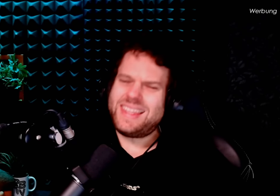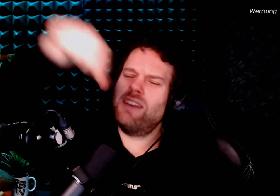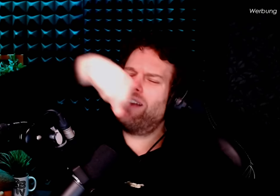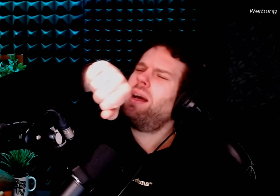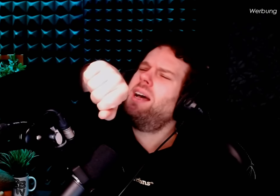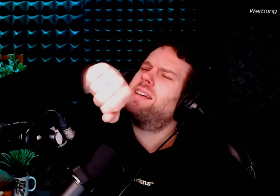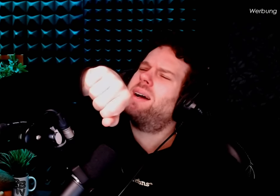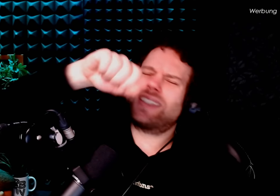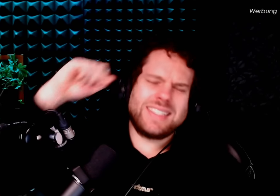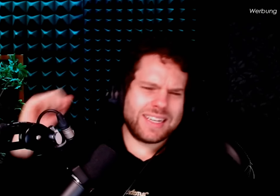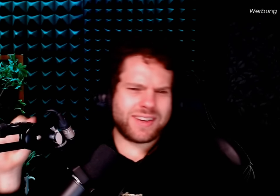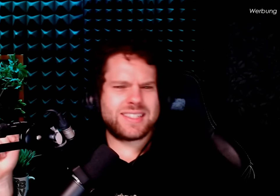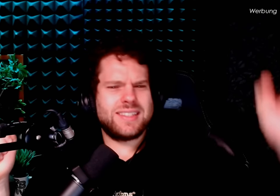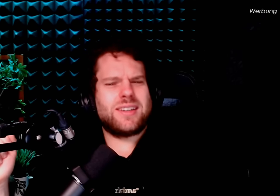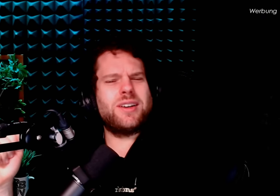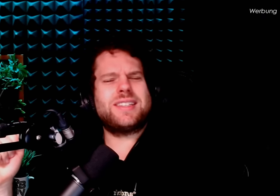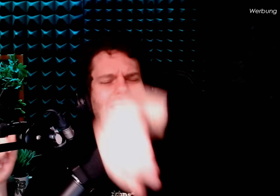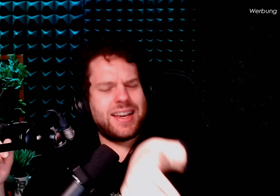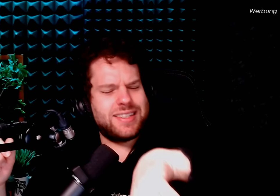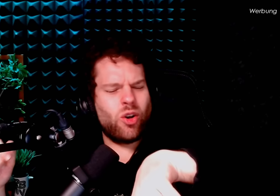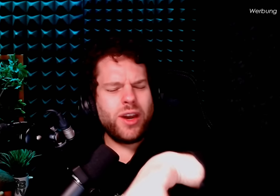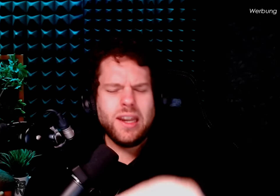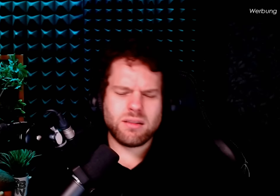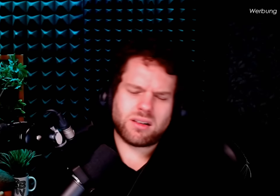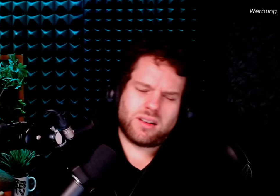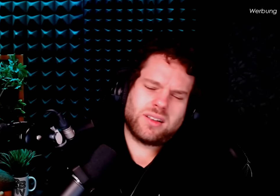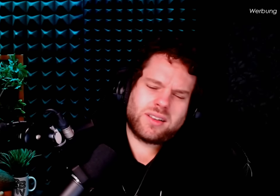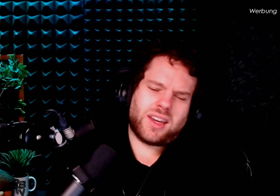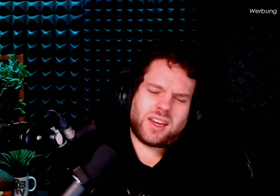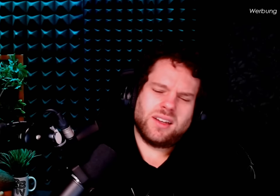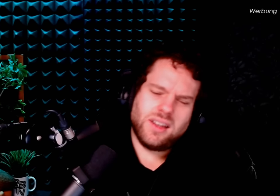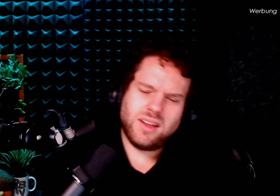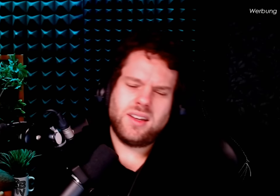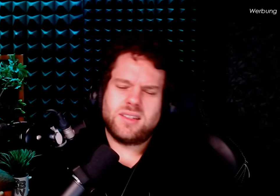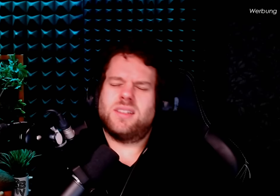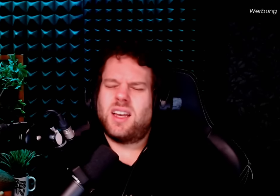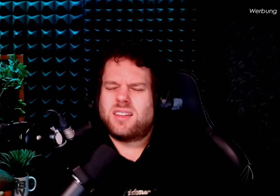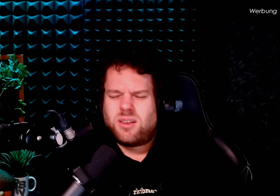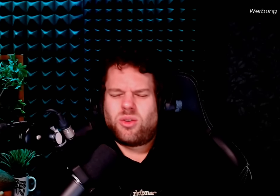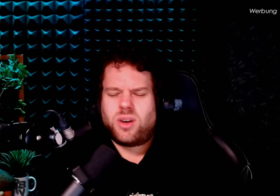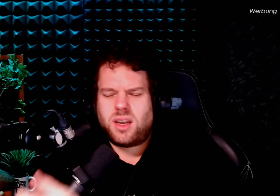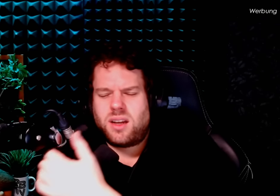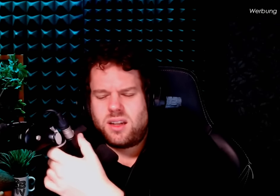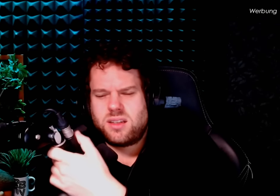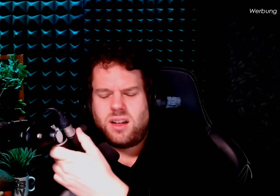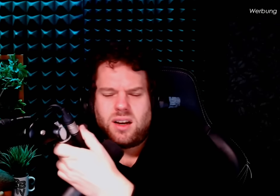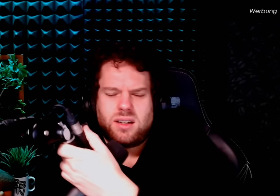Ja, was ist denn? Was ist? Es ist erst neun. Oh, okay. Es ist erst neun. Alles klar.